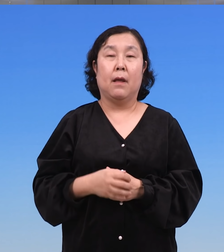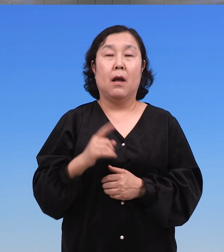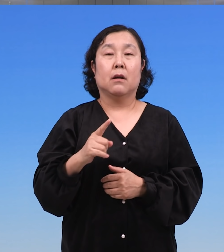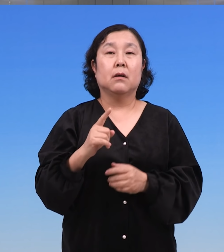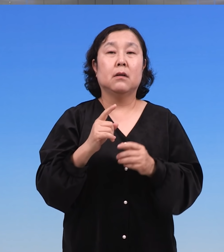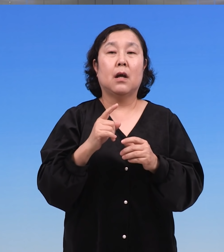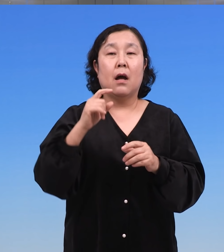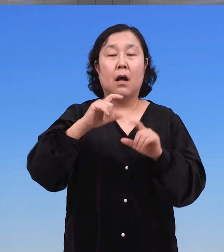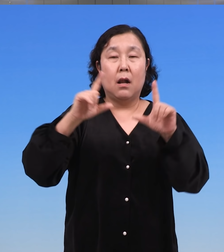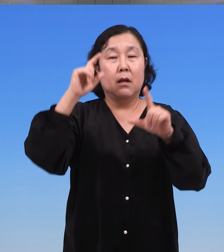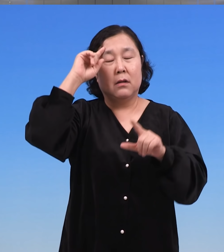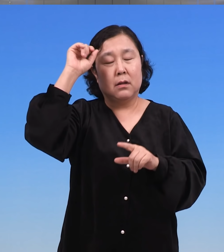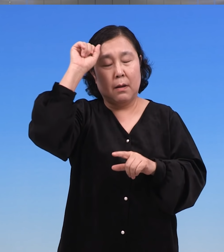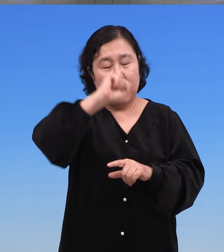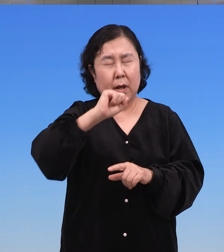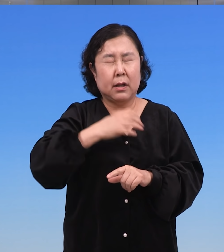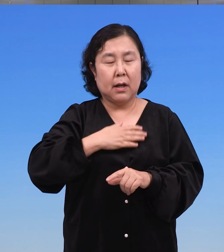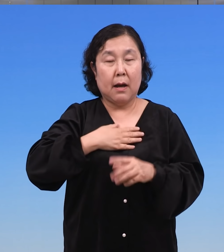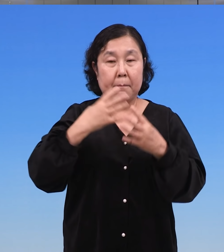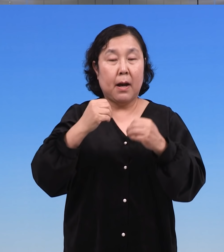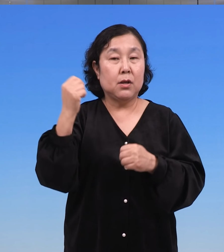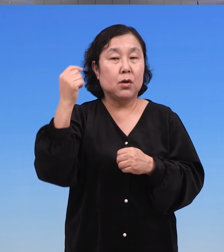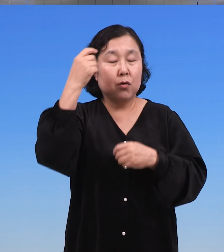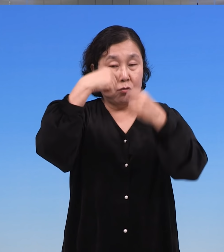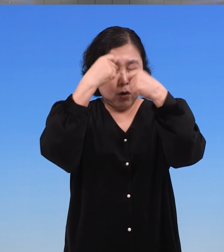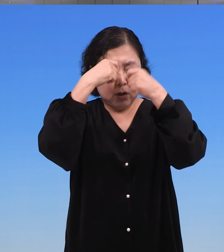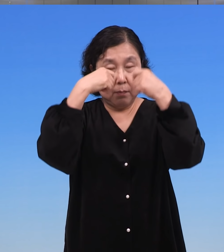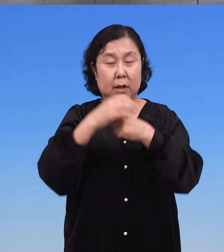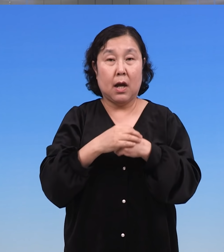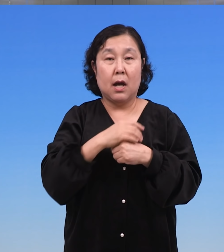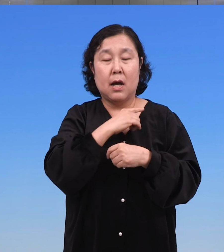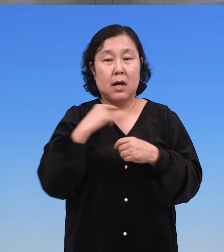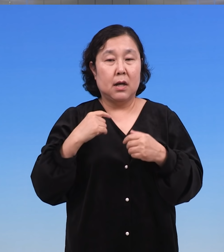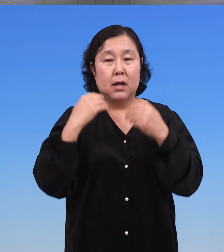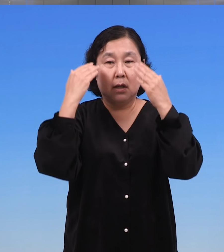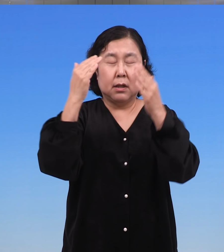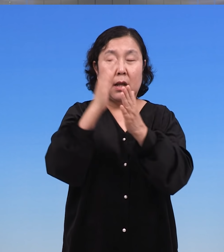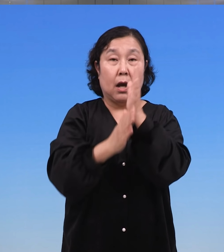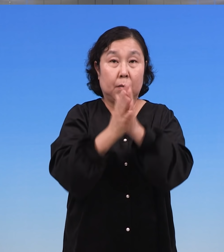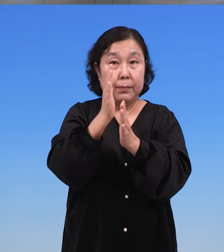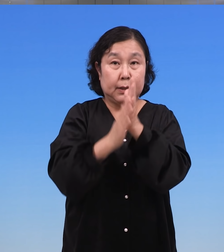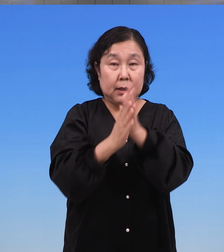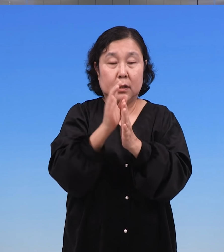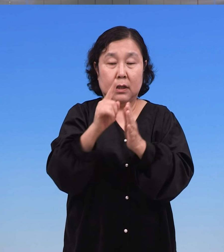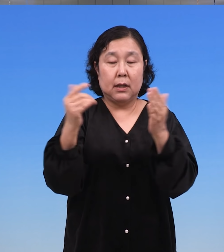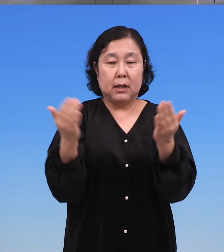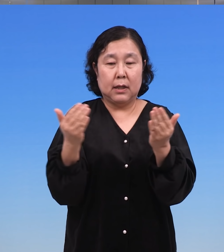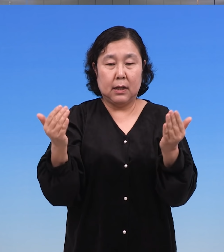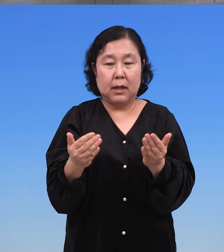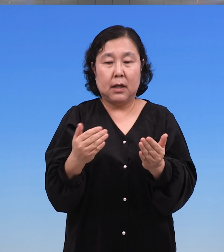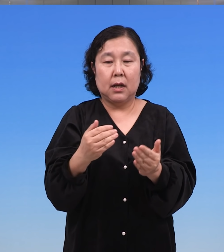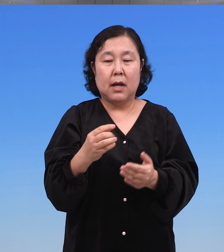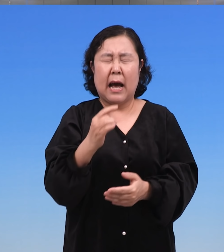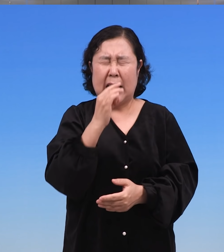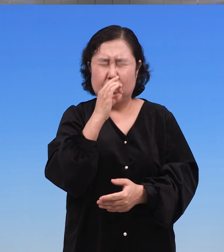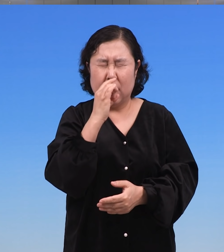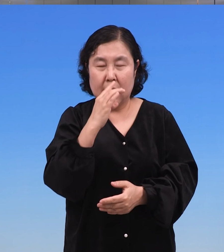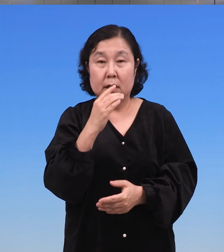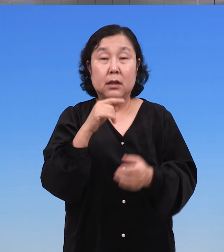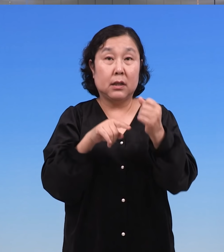그날 새벽에 제가 참 많이 울었습니다. 하나님의 메시지가 뭡니까? 희생 없이는 이 일이 불가능하다는 거 아닙니까?